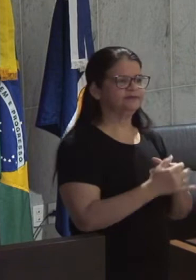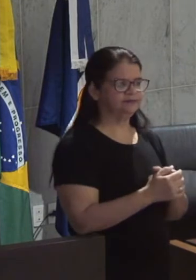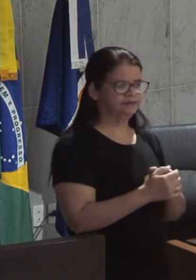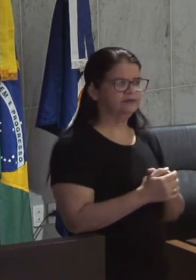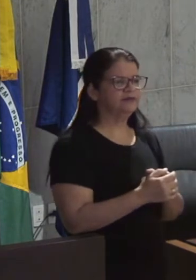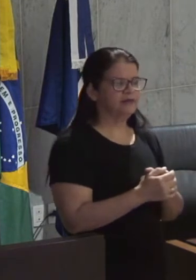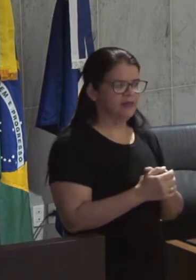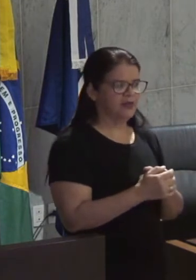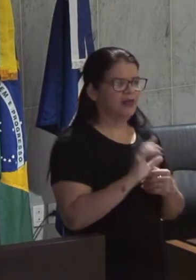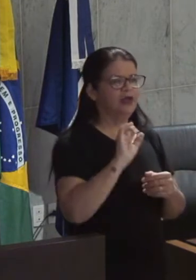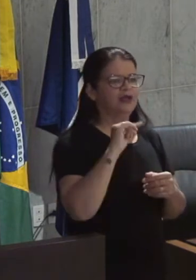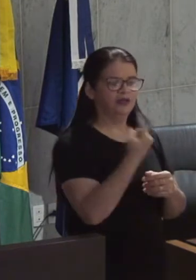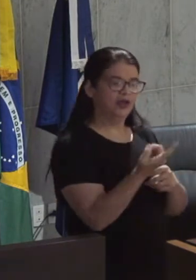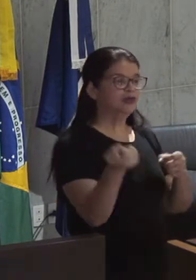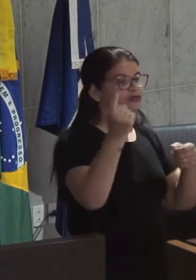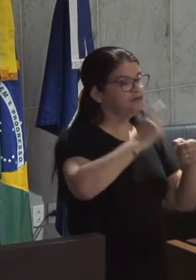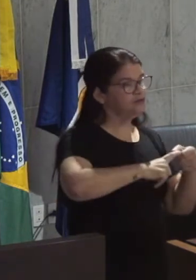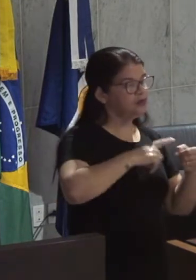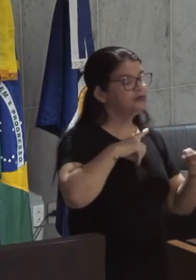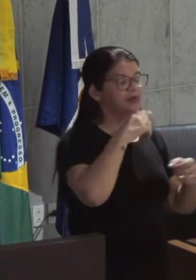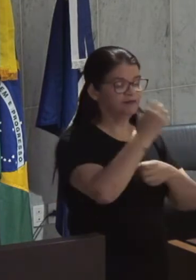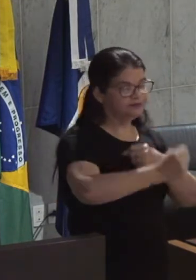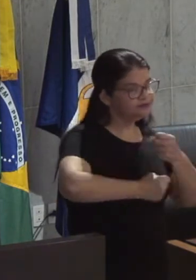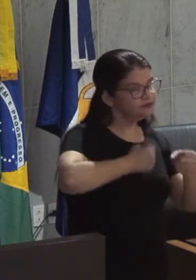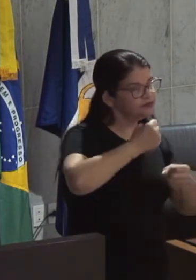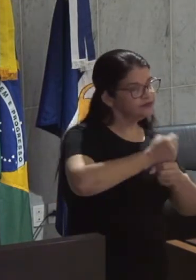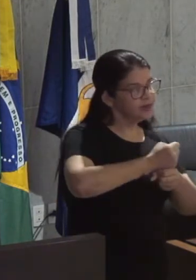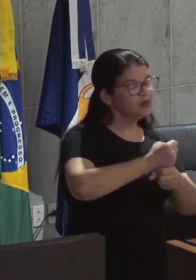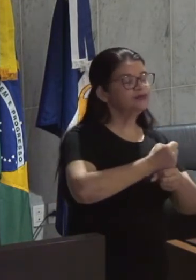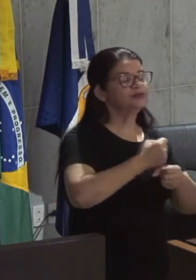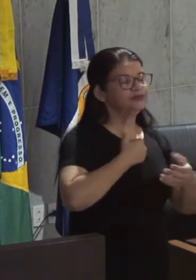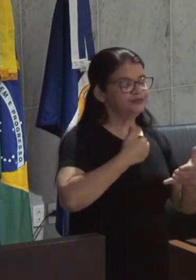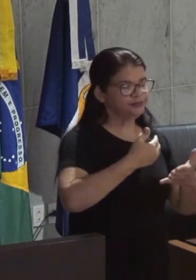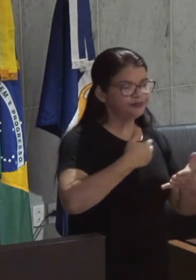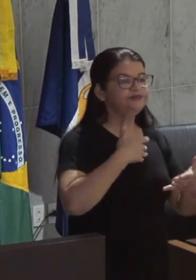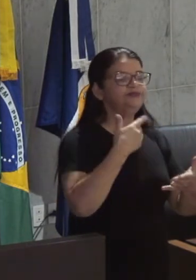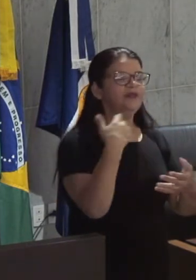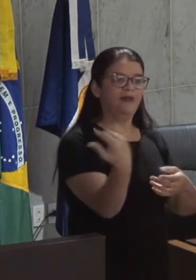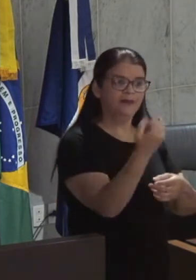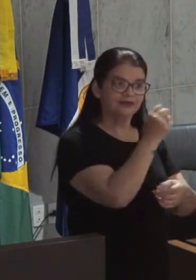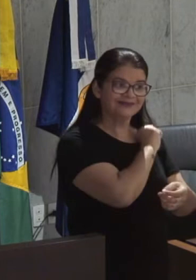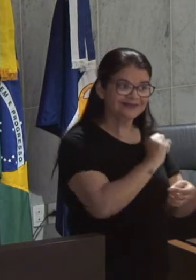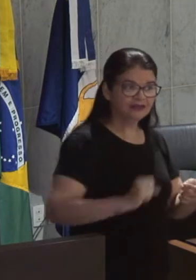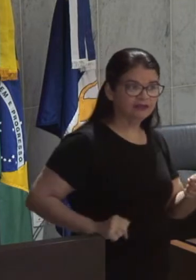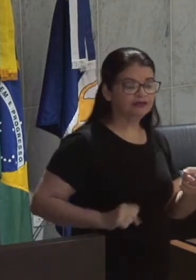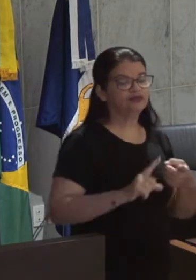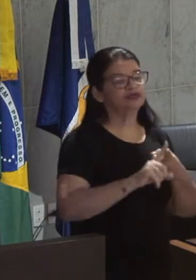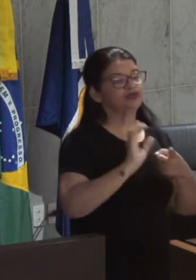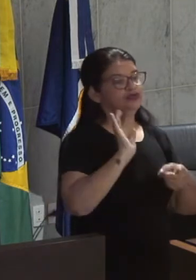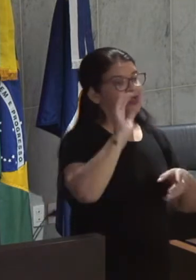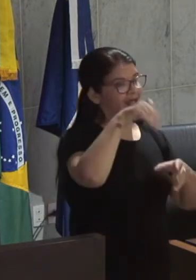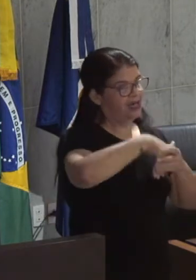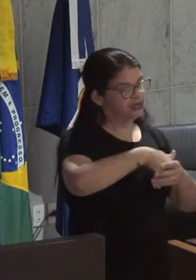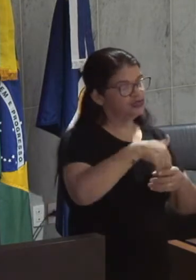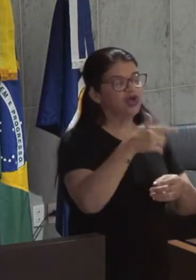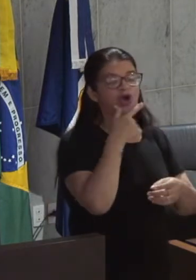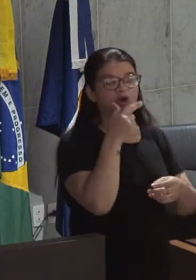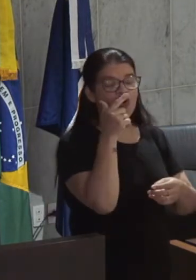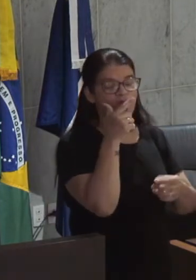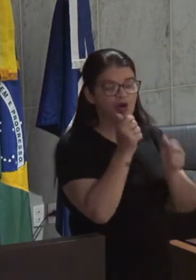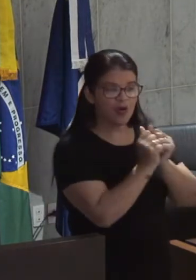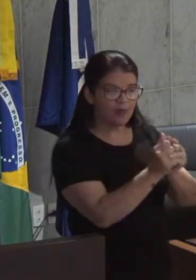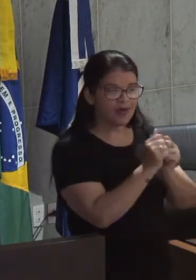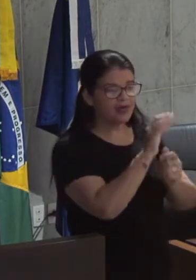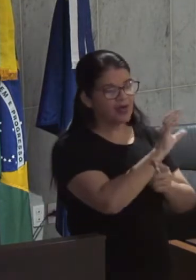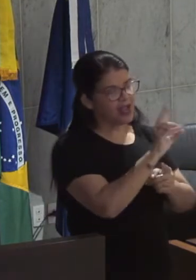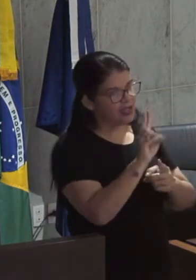Para que nós tenhamos a retomada no próximo ano. É importante eleger senadores. É importante reeleger o companheiro, tá certo como está aqui, Carlos